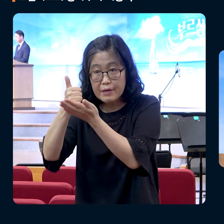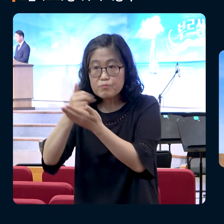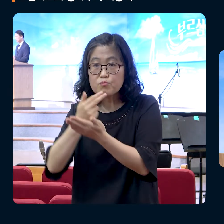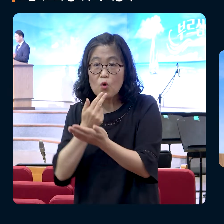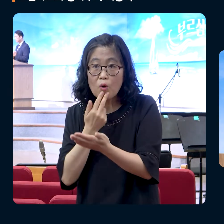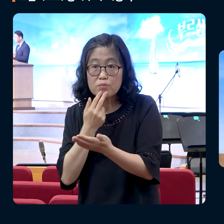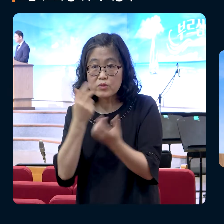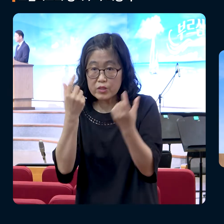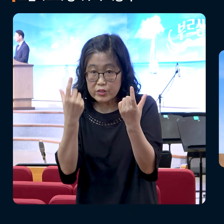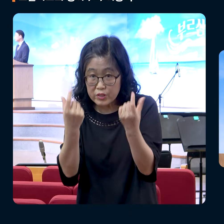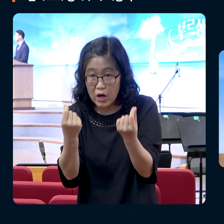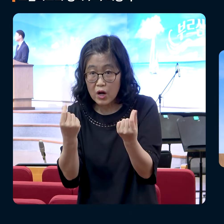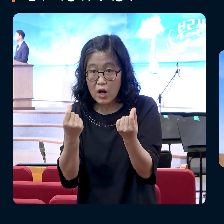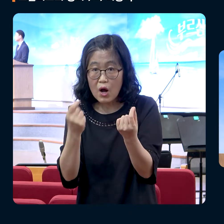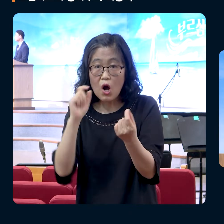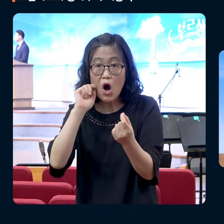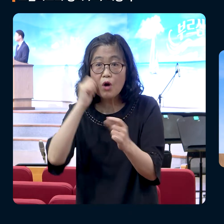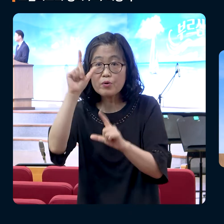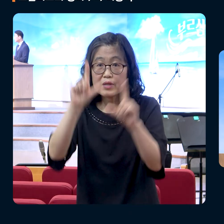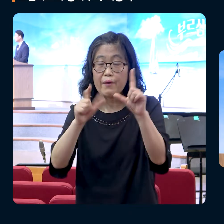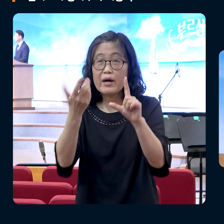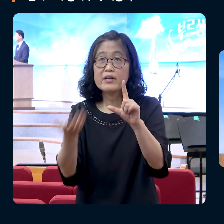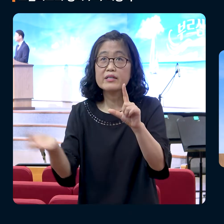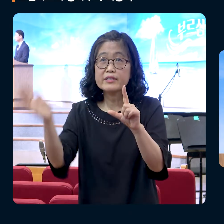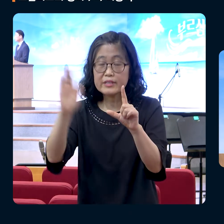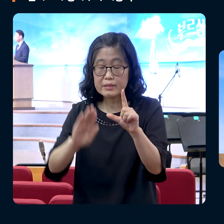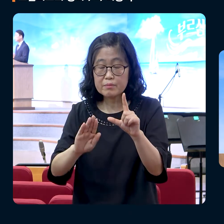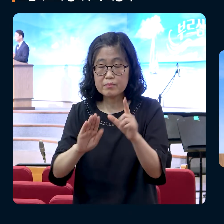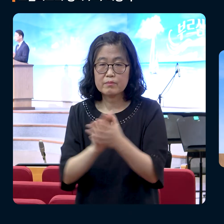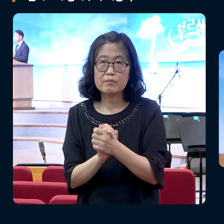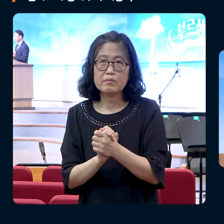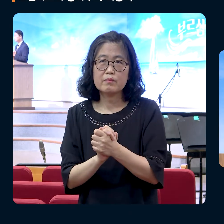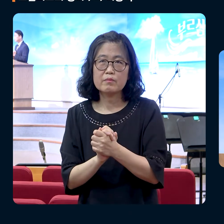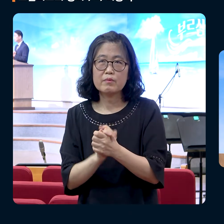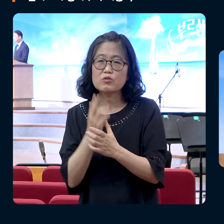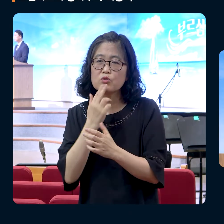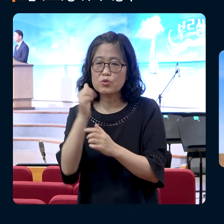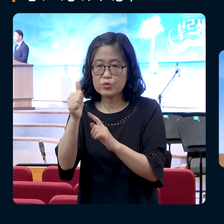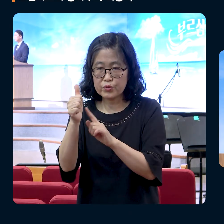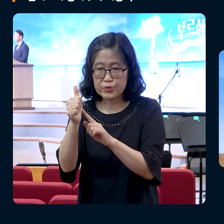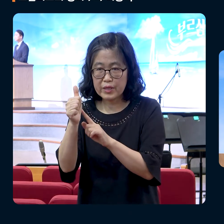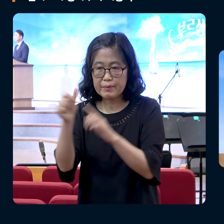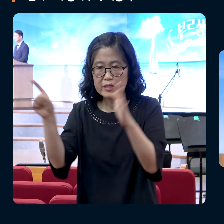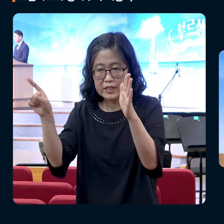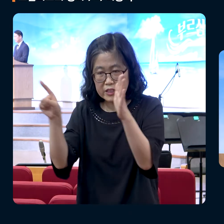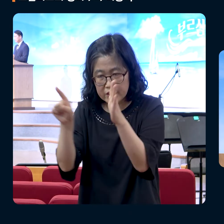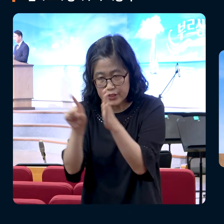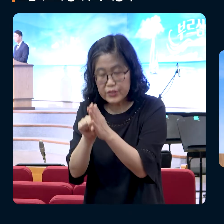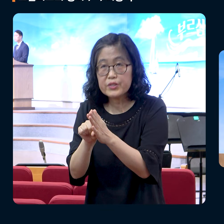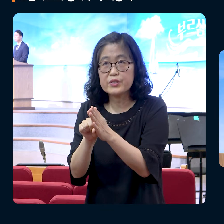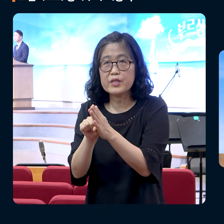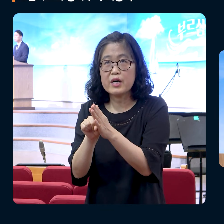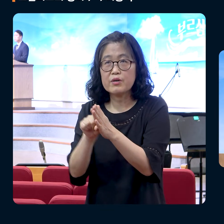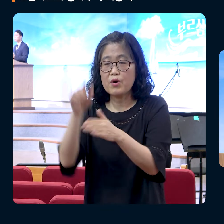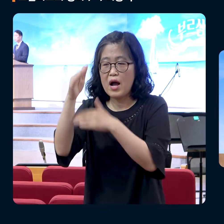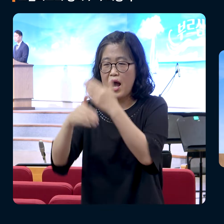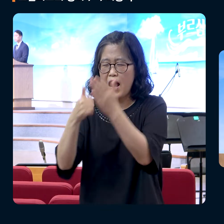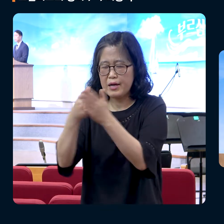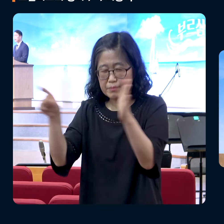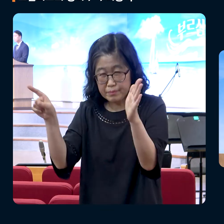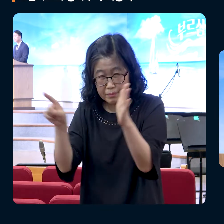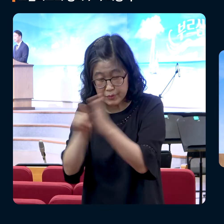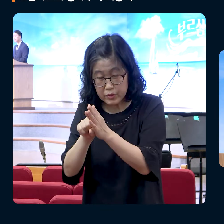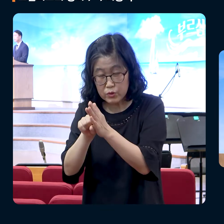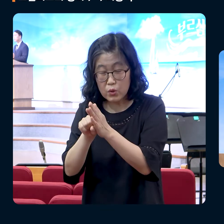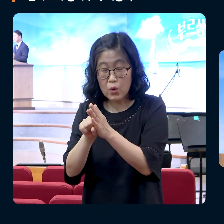현실이었지만, 우리가 분명히 아는 것은 그때에도 요셉이 그렇게 신뢰하는 것과 같이 하나님은